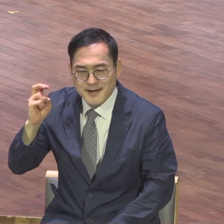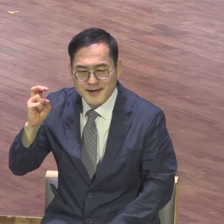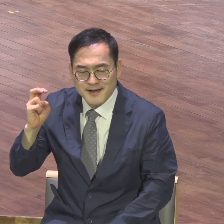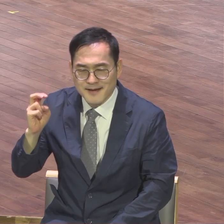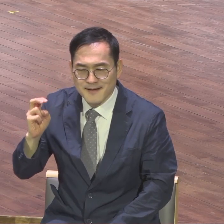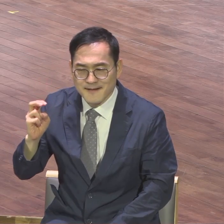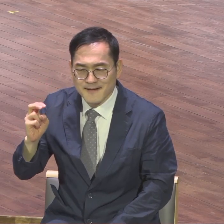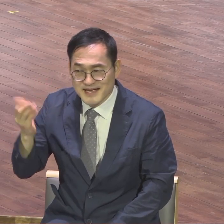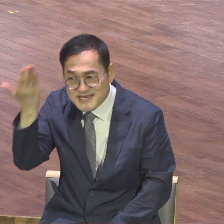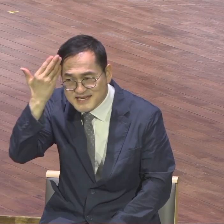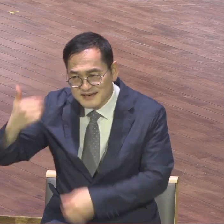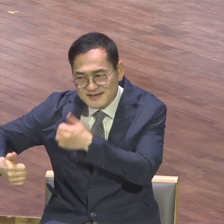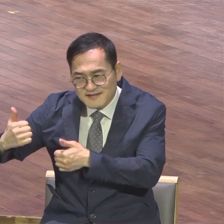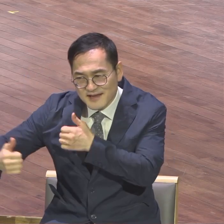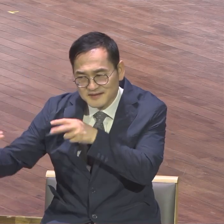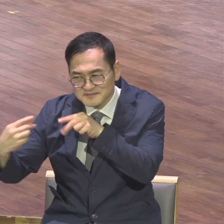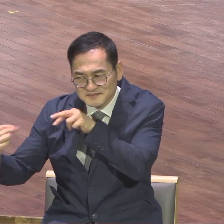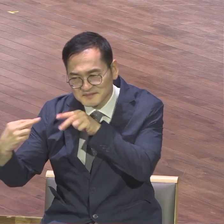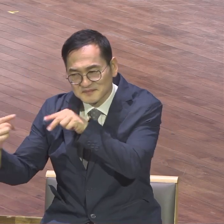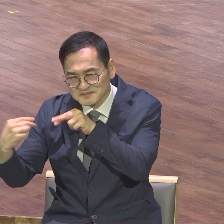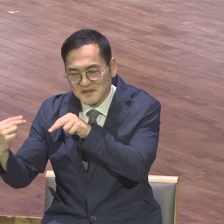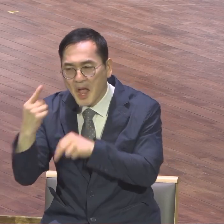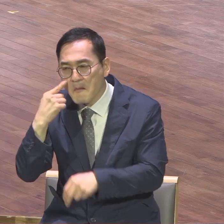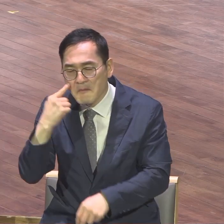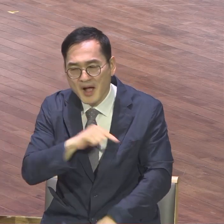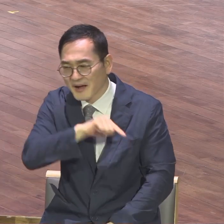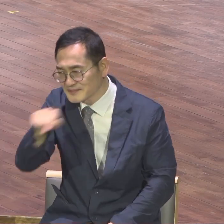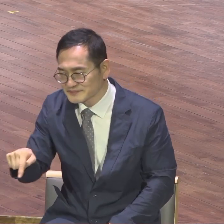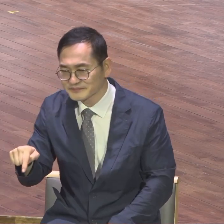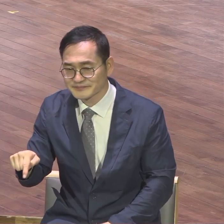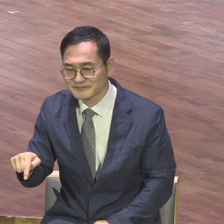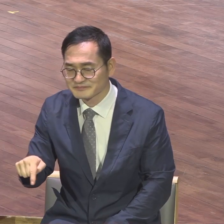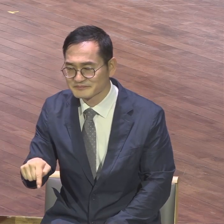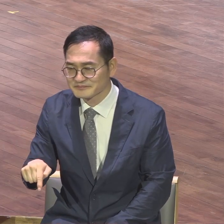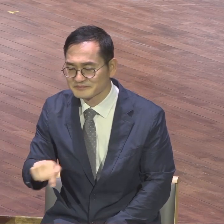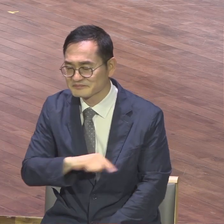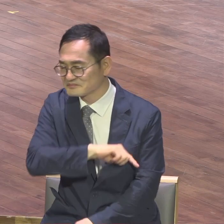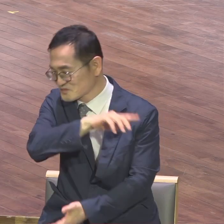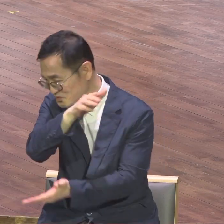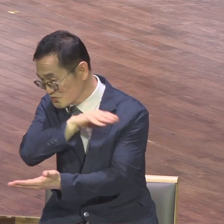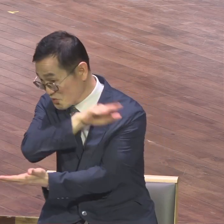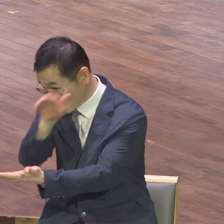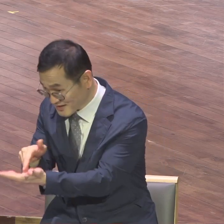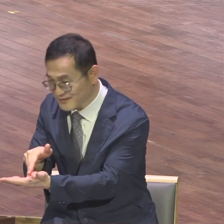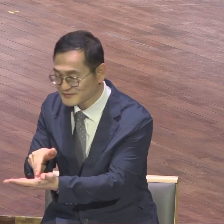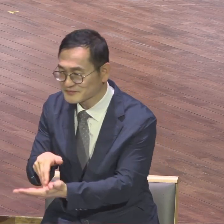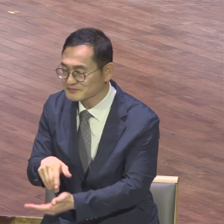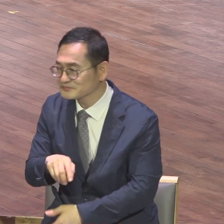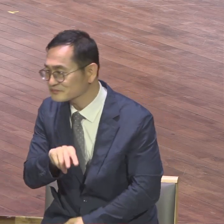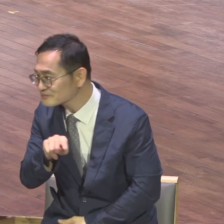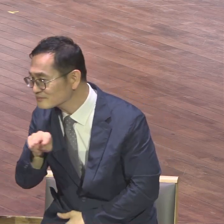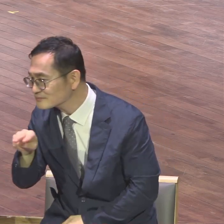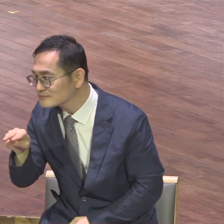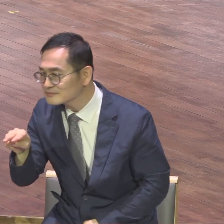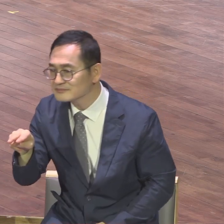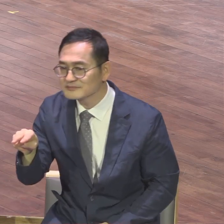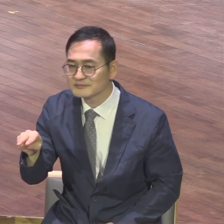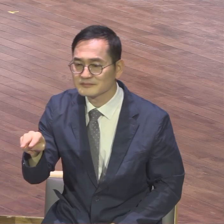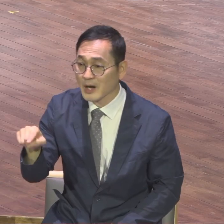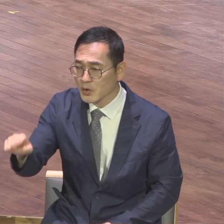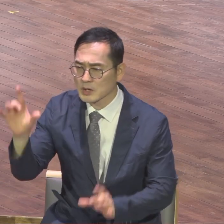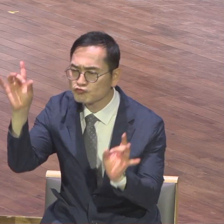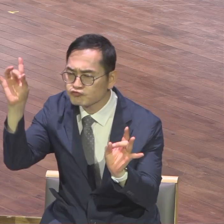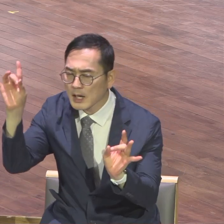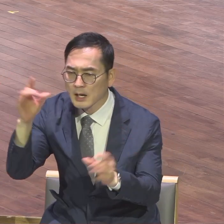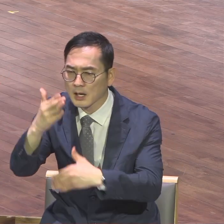되겠다 이런 마음도 있었겠죠. 그런데 아덴에 도착한 바울이 도착해 보니까 그 성에 우상이